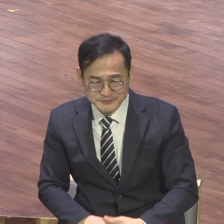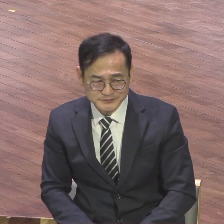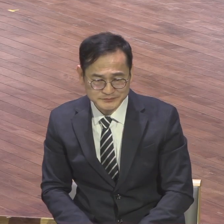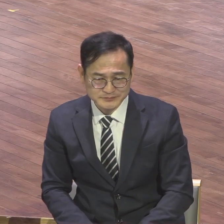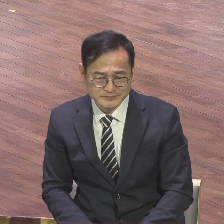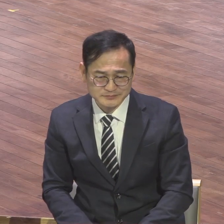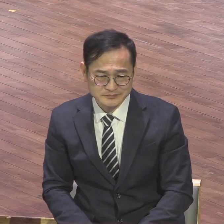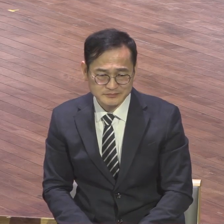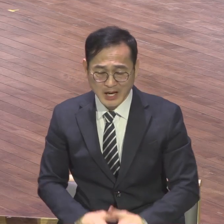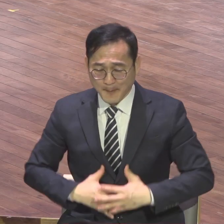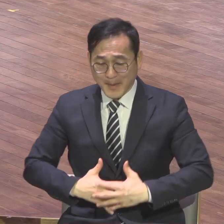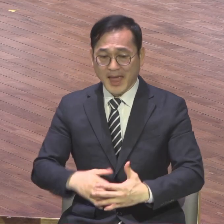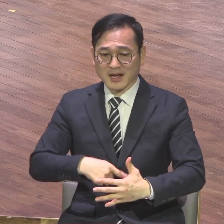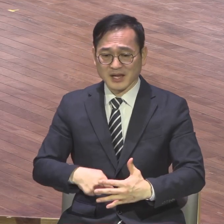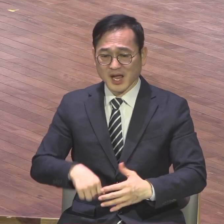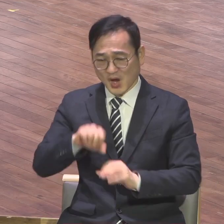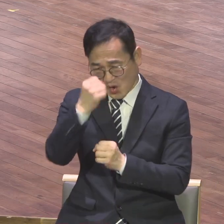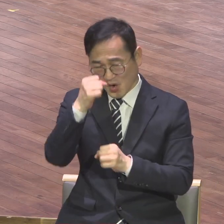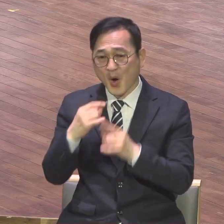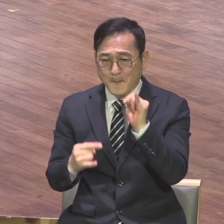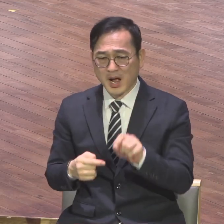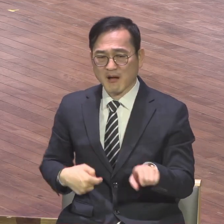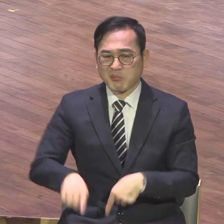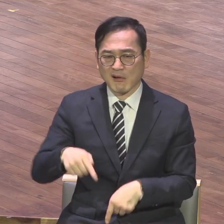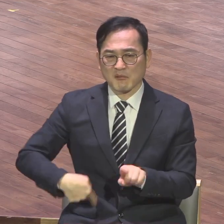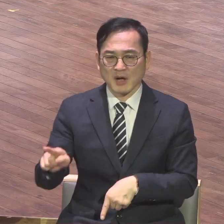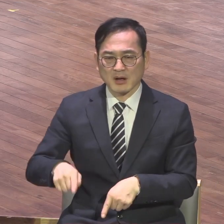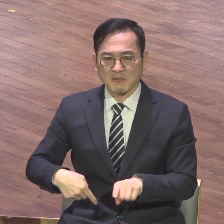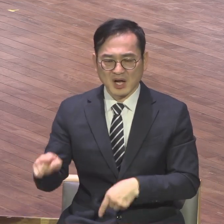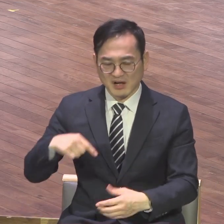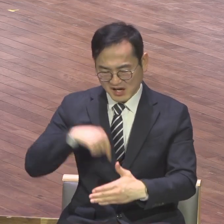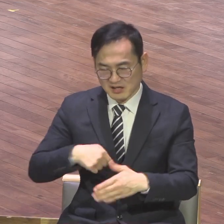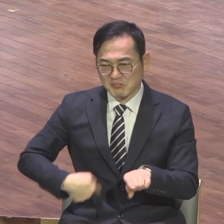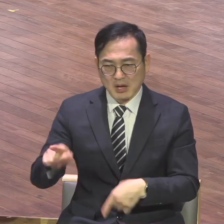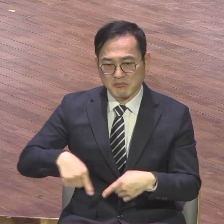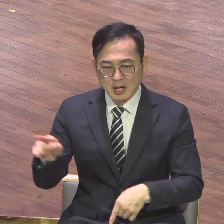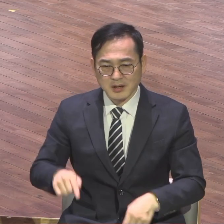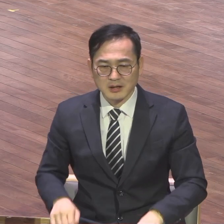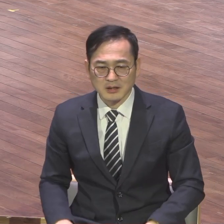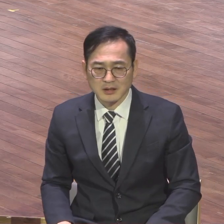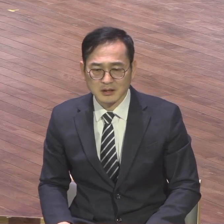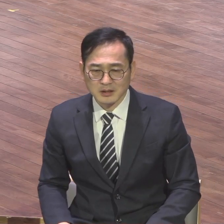배에서 어머니 발, 어머니 배 안에 있으면서 발로 찬 것도 회개했다니까.